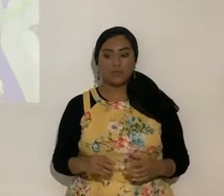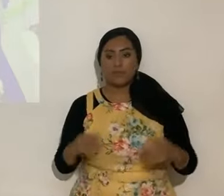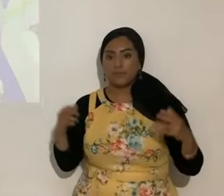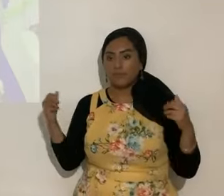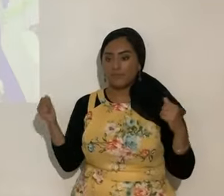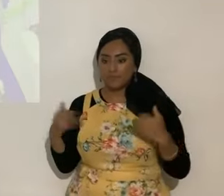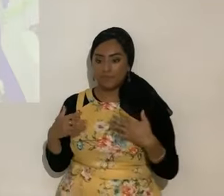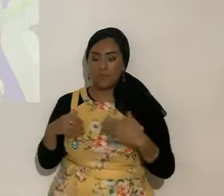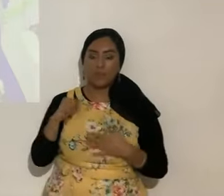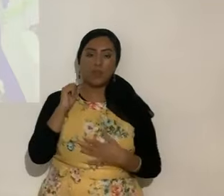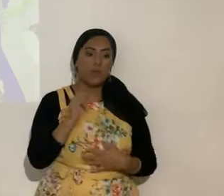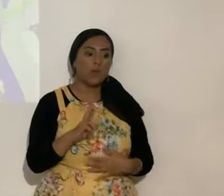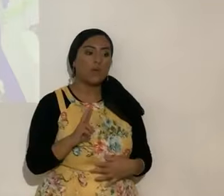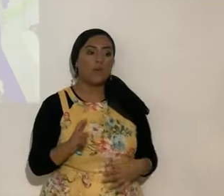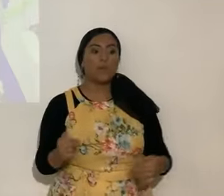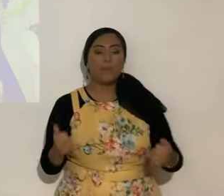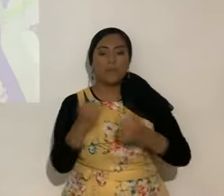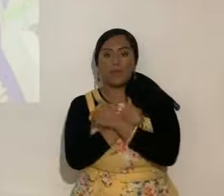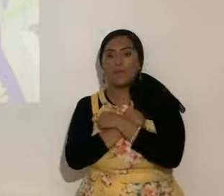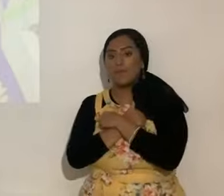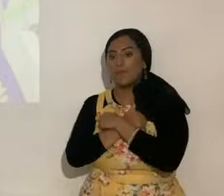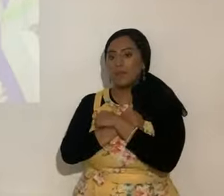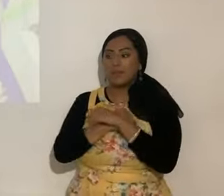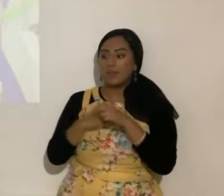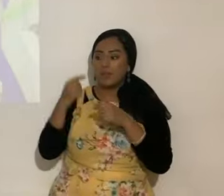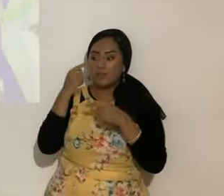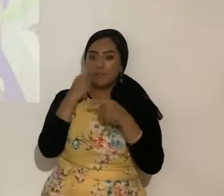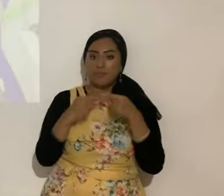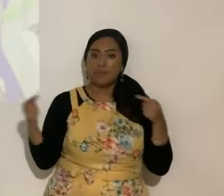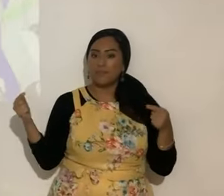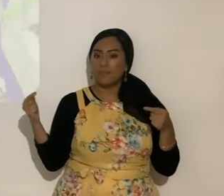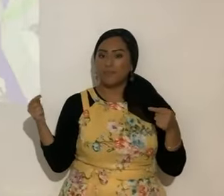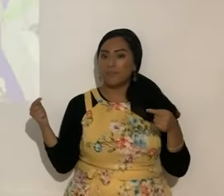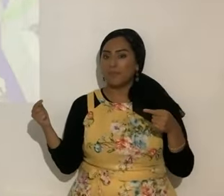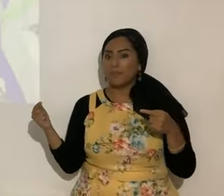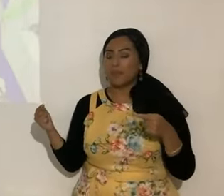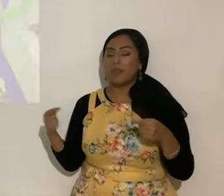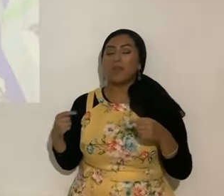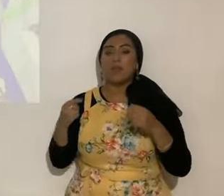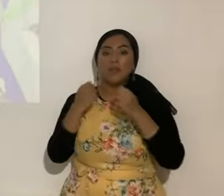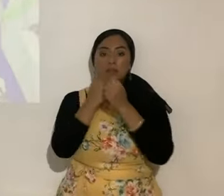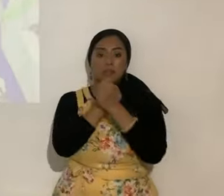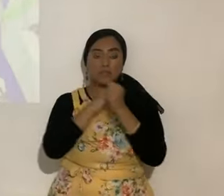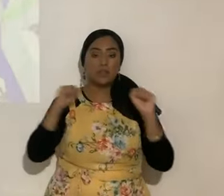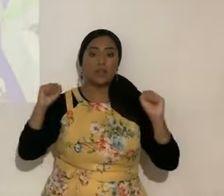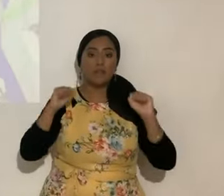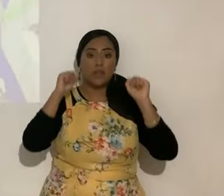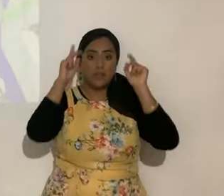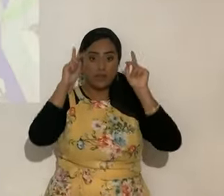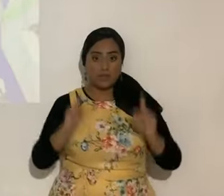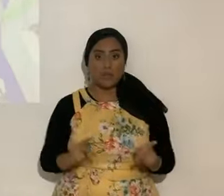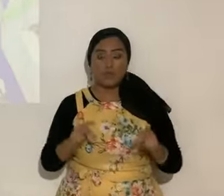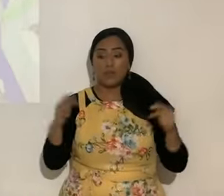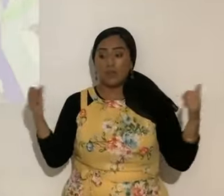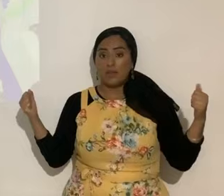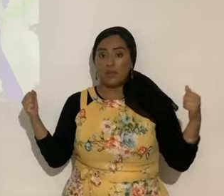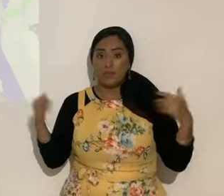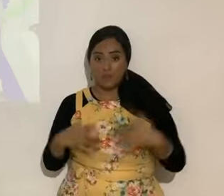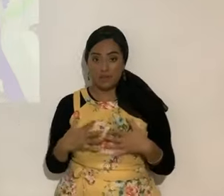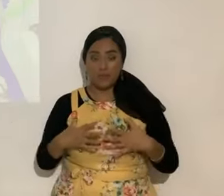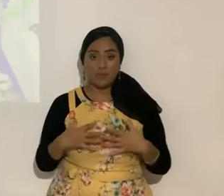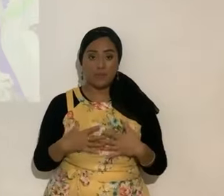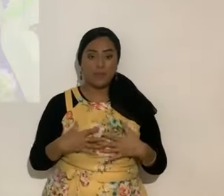miedo, o el amor, le es ajeno, a un santo, a un santo, el miedo, pongan